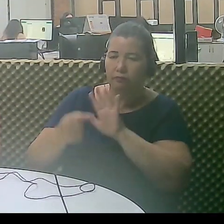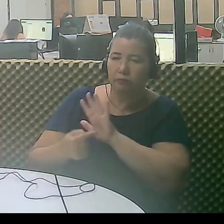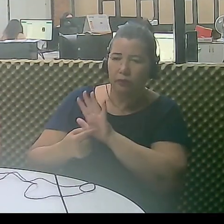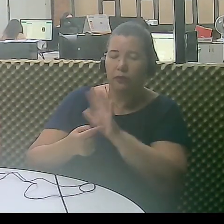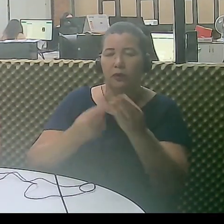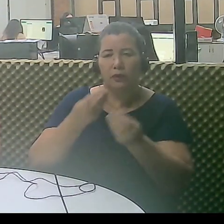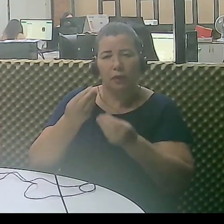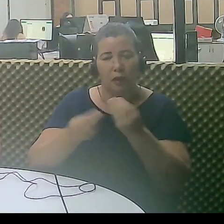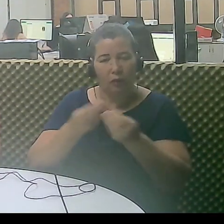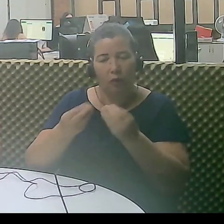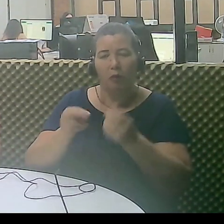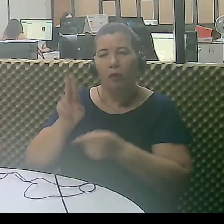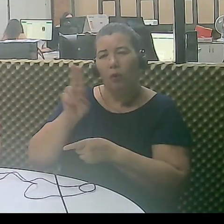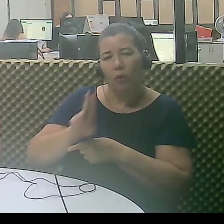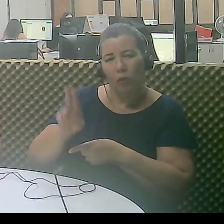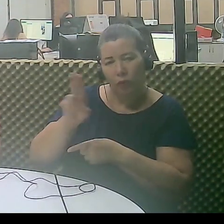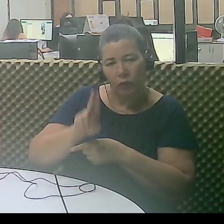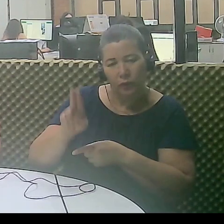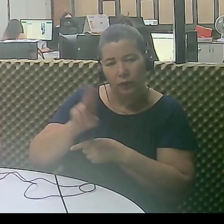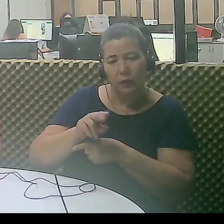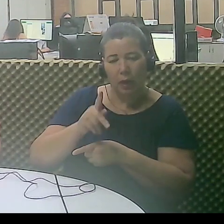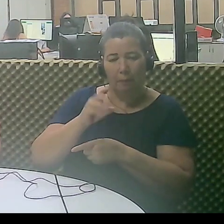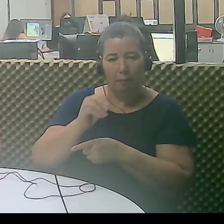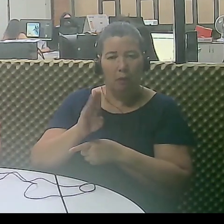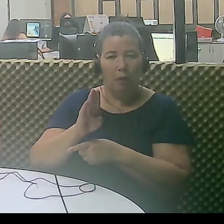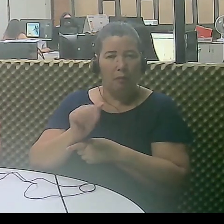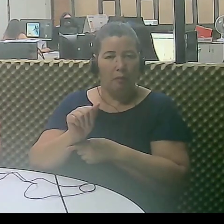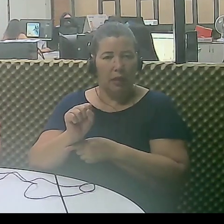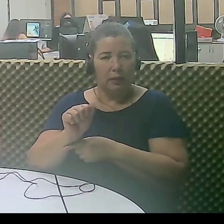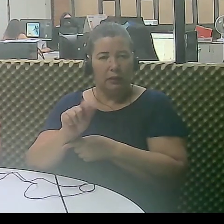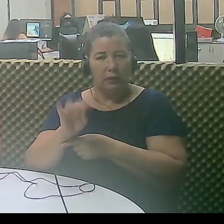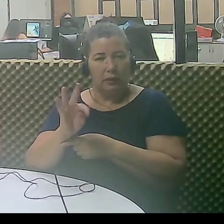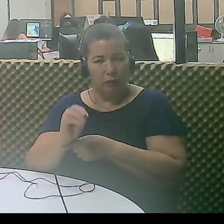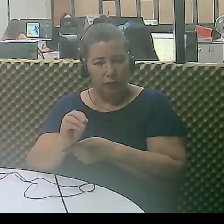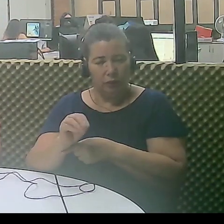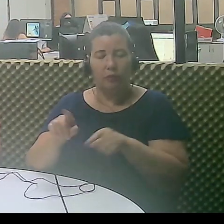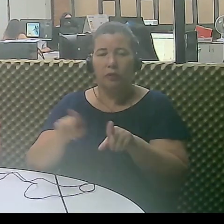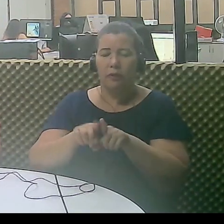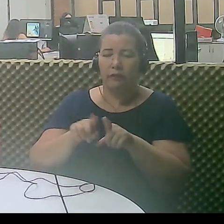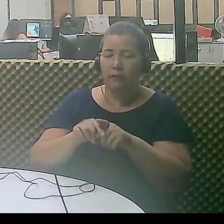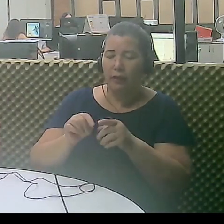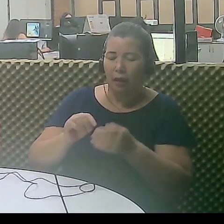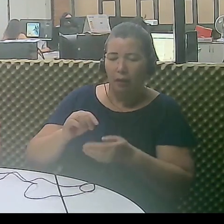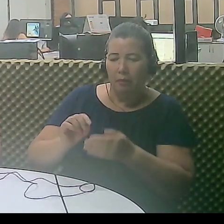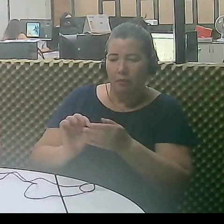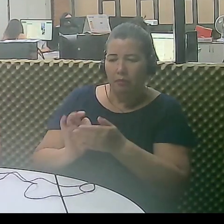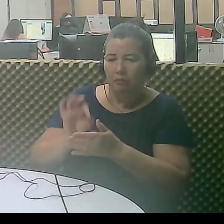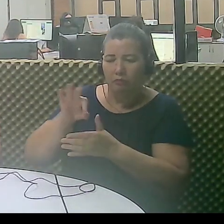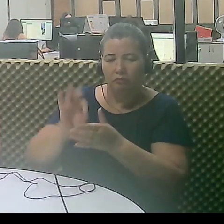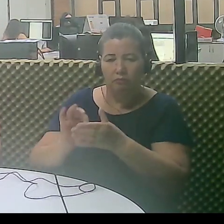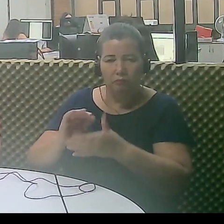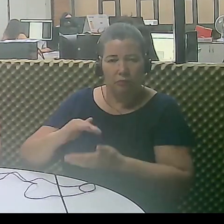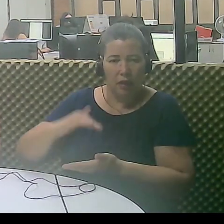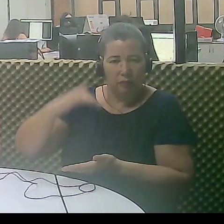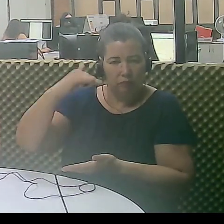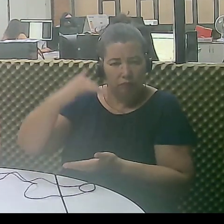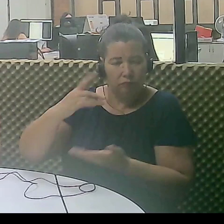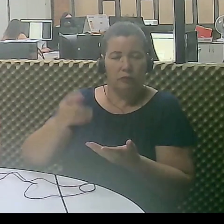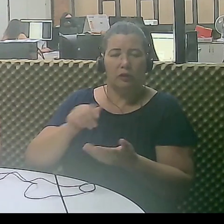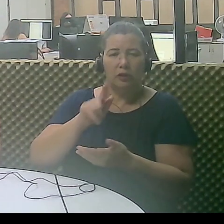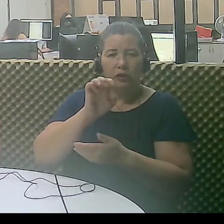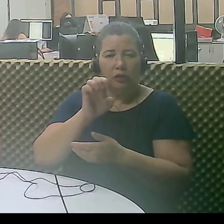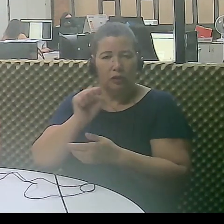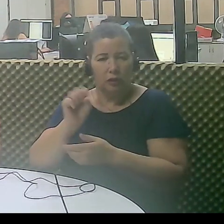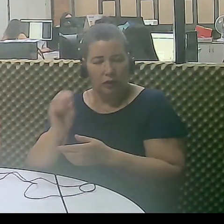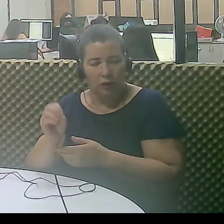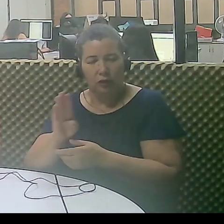do remineralizador de solo, pó de basalto. Os bioinsumos como mudas, calcário, gesso e basalto ficarão